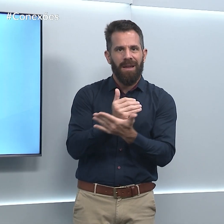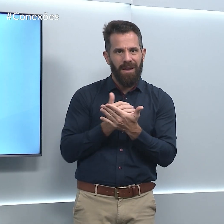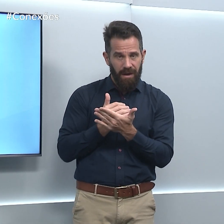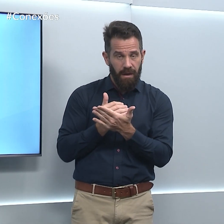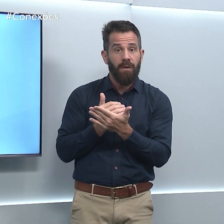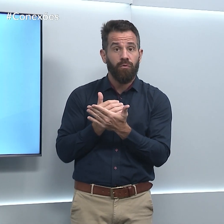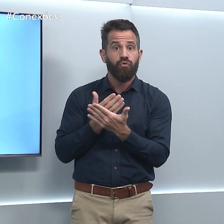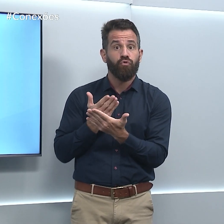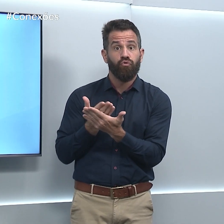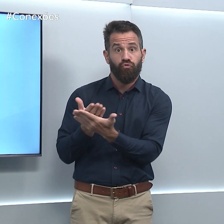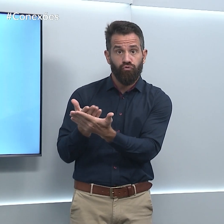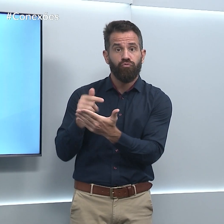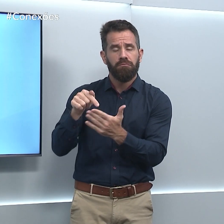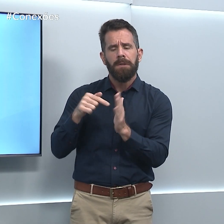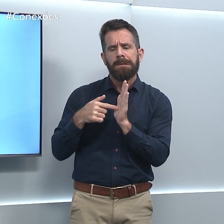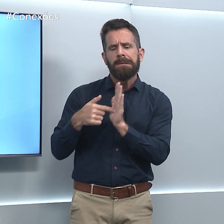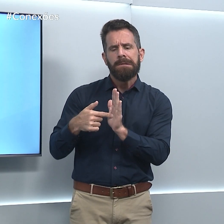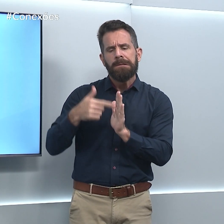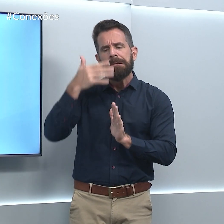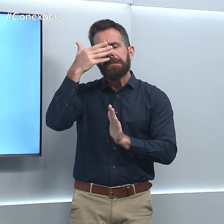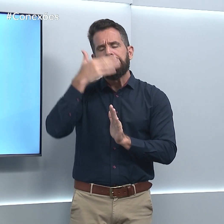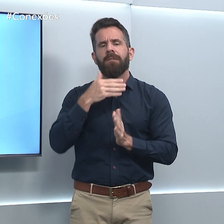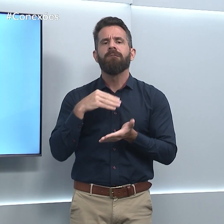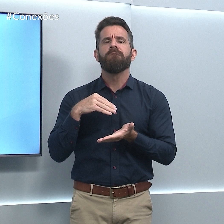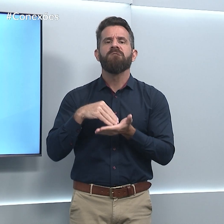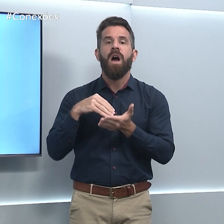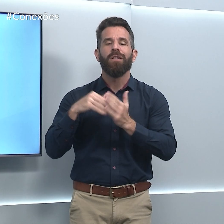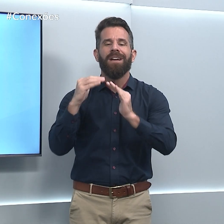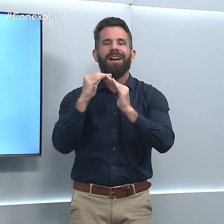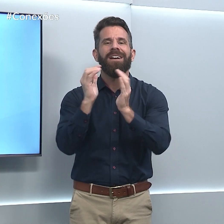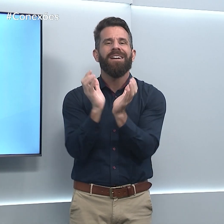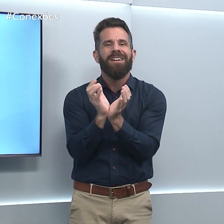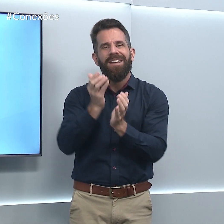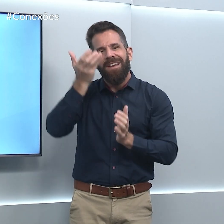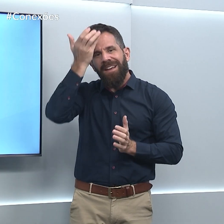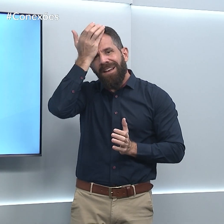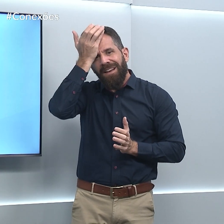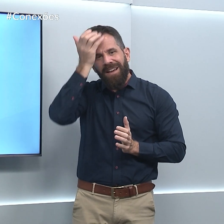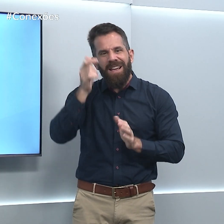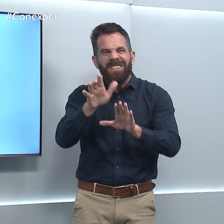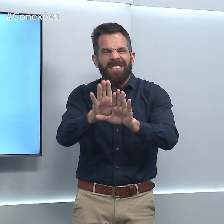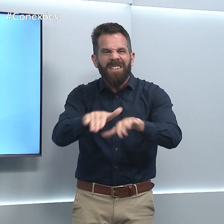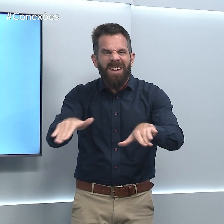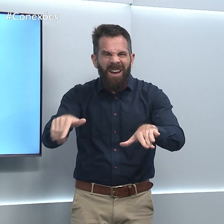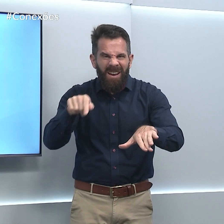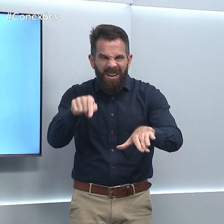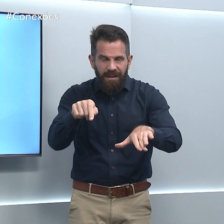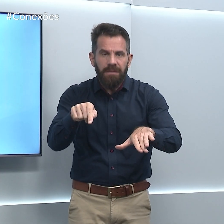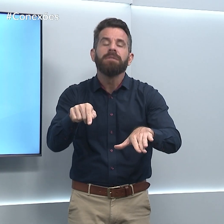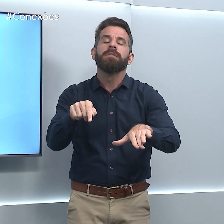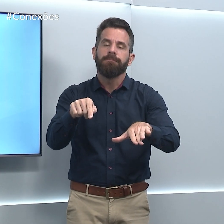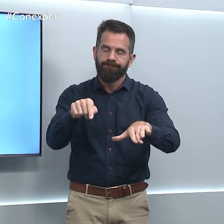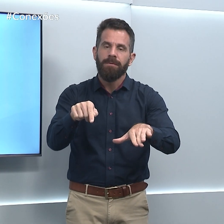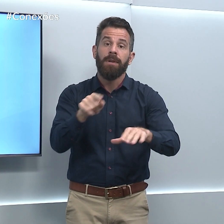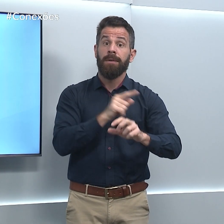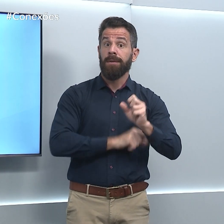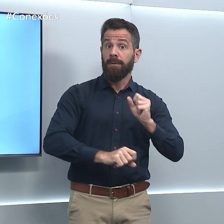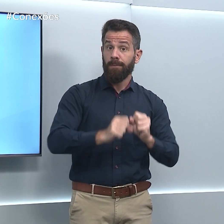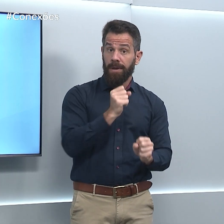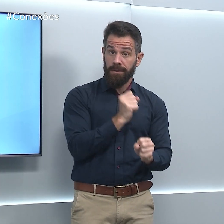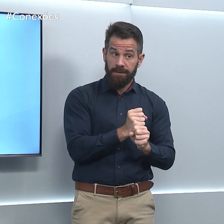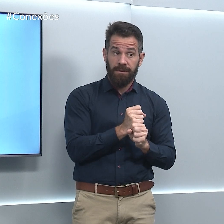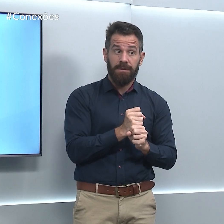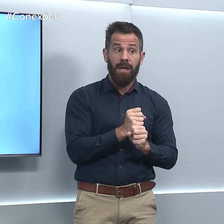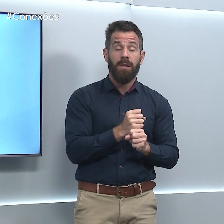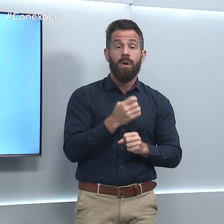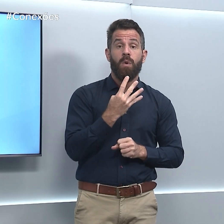atingiram a meta do governo federal também. O país registrou só no ano passado pouco mais de 4 milhões de crianças de 0